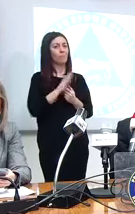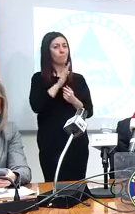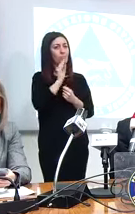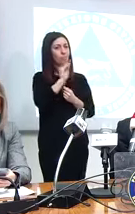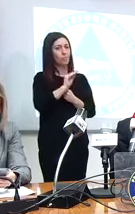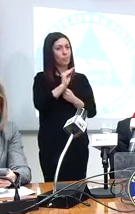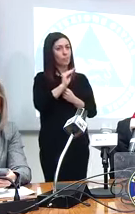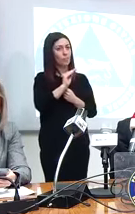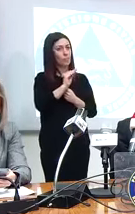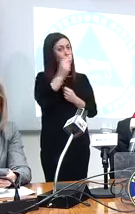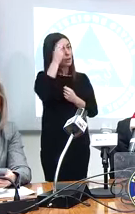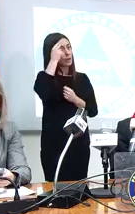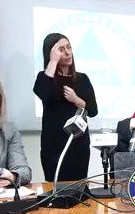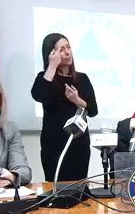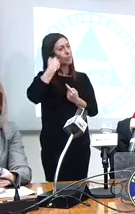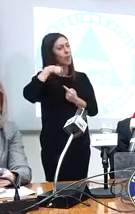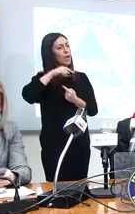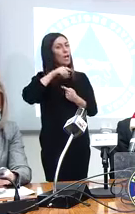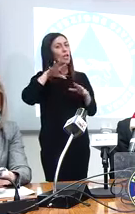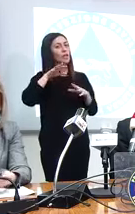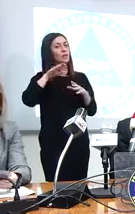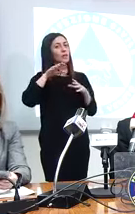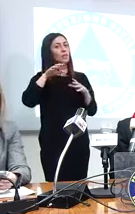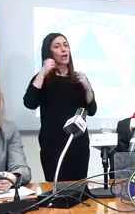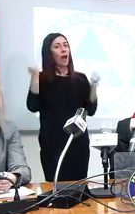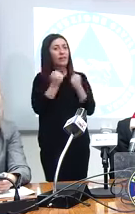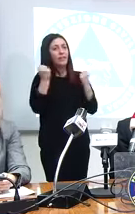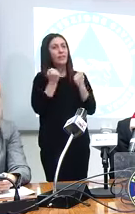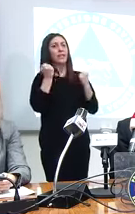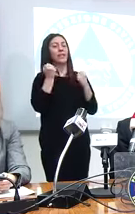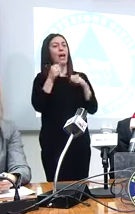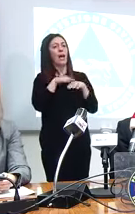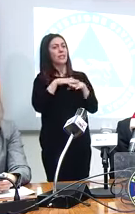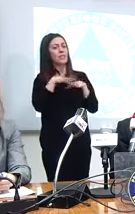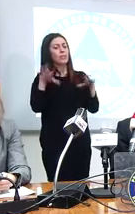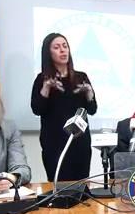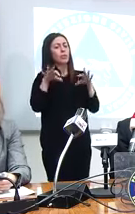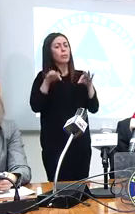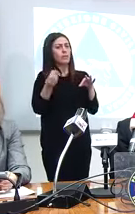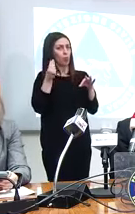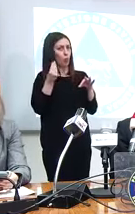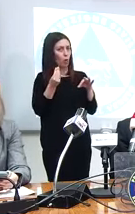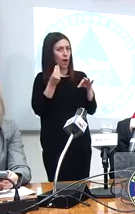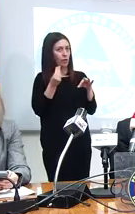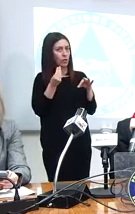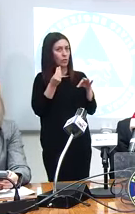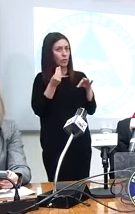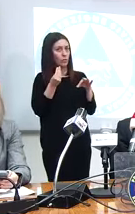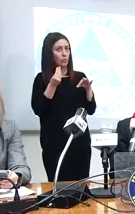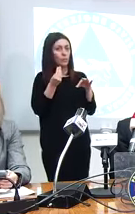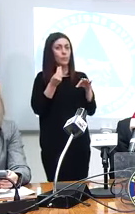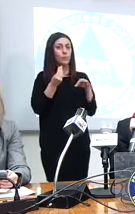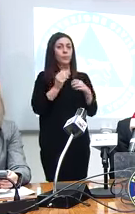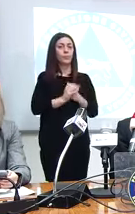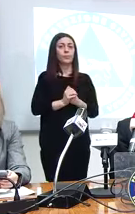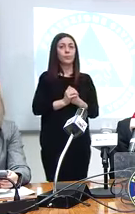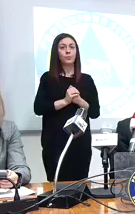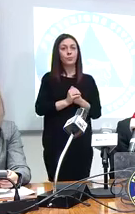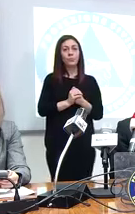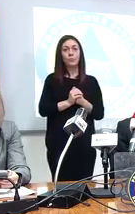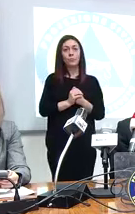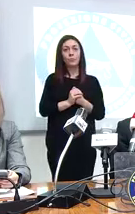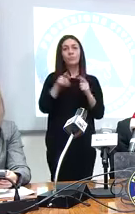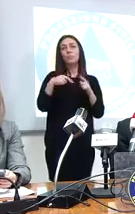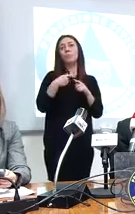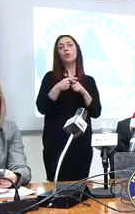quando sono state sospese le prestazioni e poi, siccome tante persone vanno nel privato convenzionato, volevo capire, siccome anche il